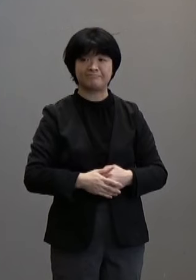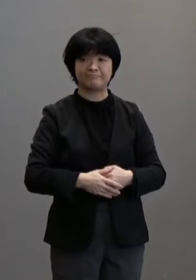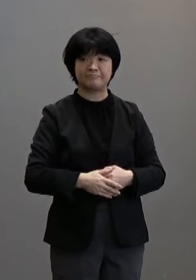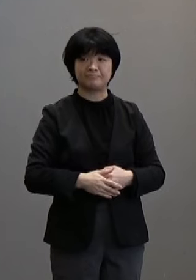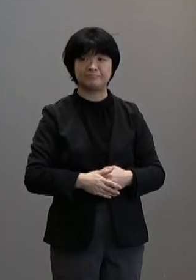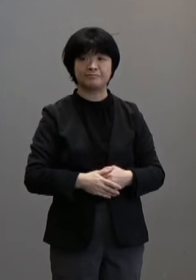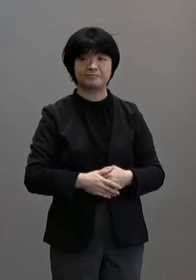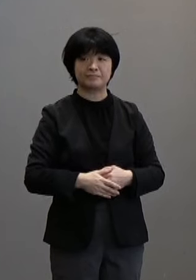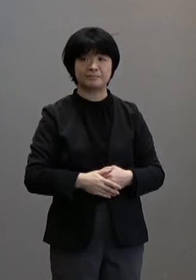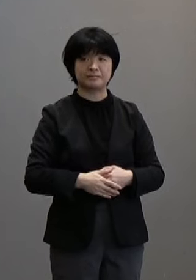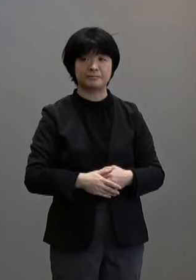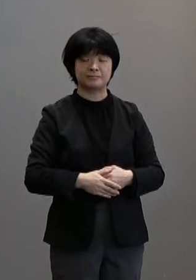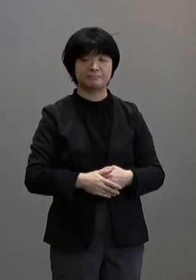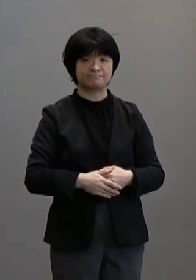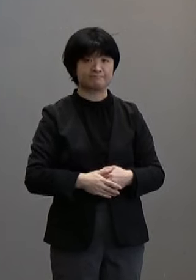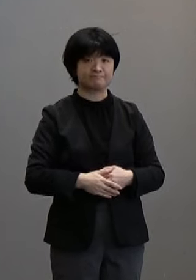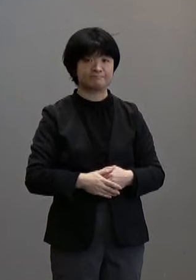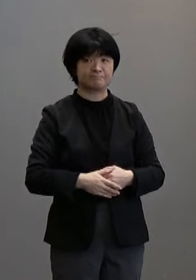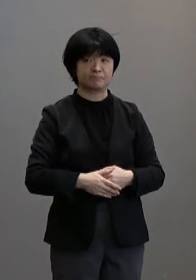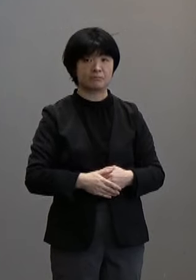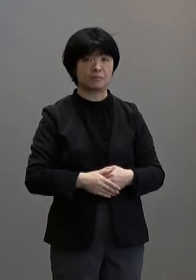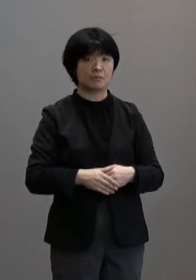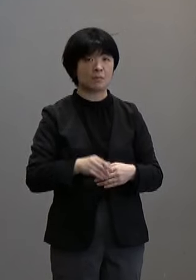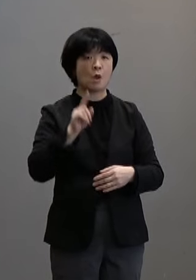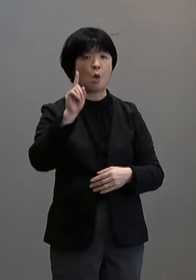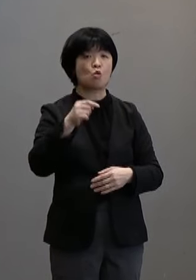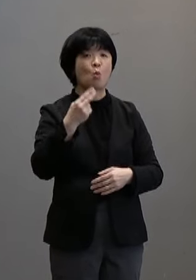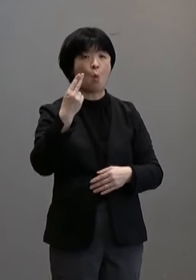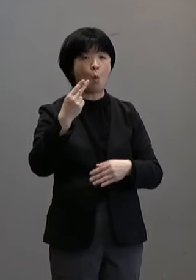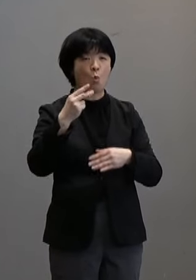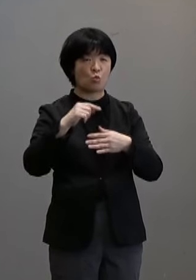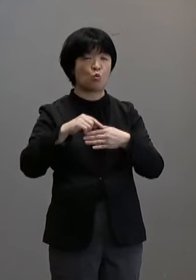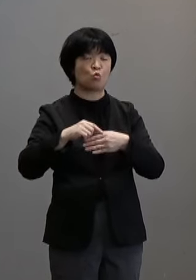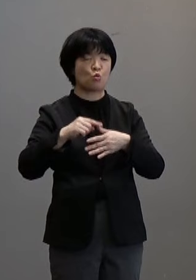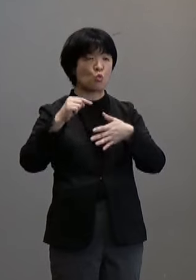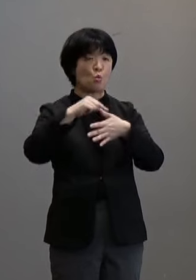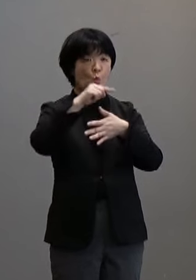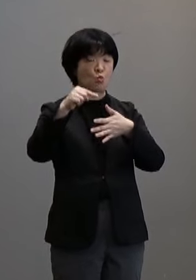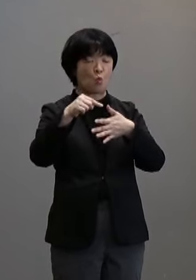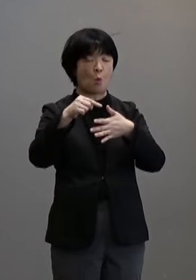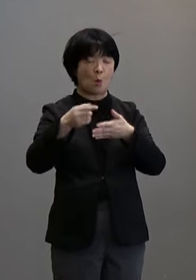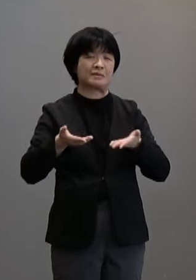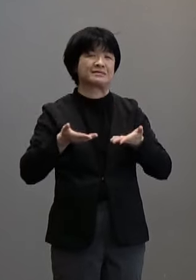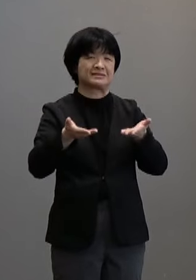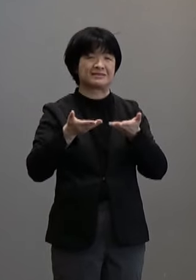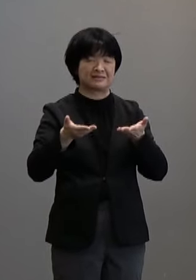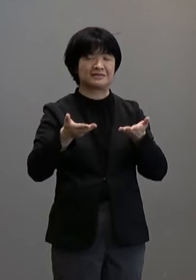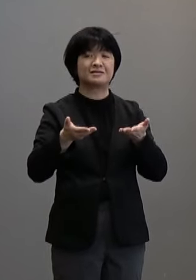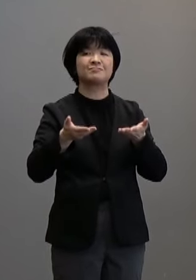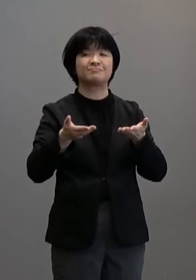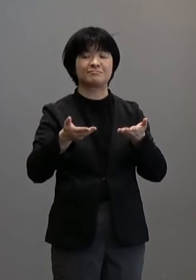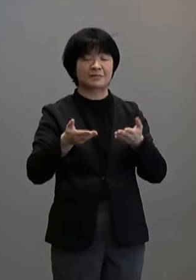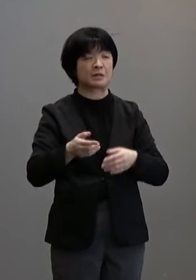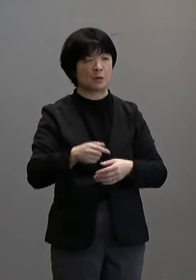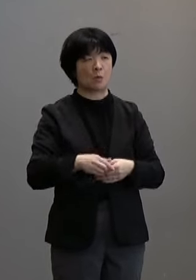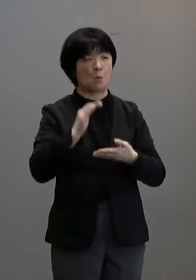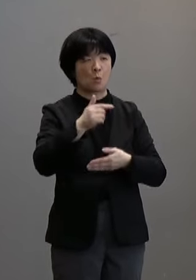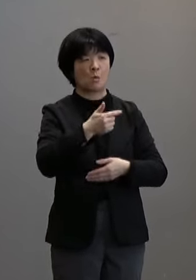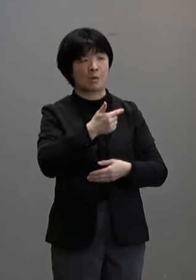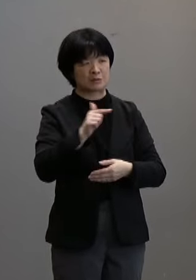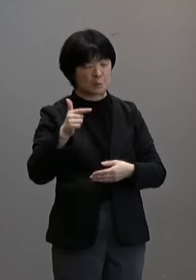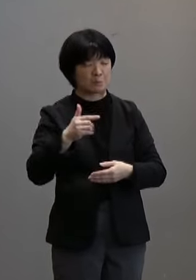朝日新聞の田中です。能登半島地震の関連で県内の課題に引き付けて何点かお伺いがございます